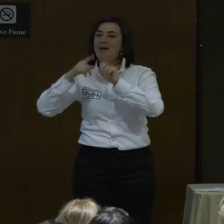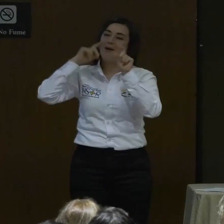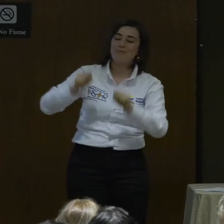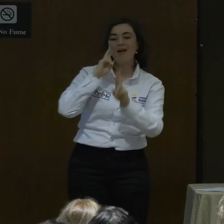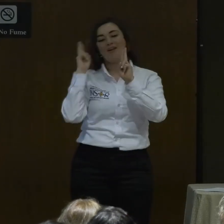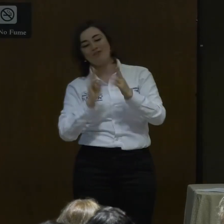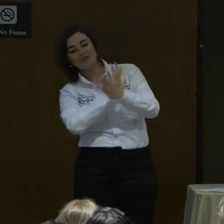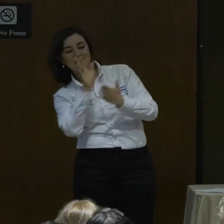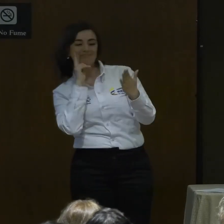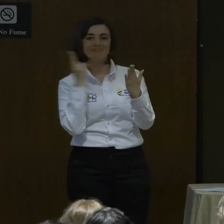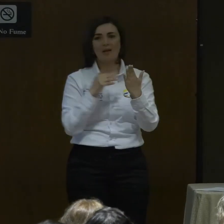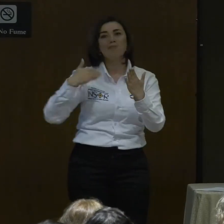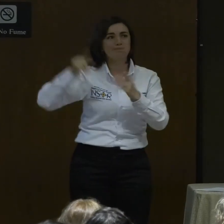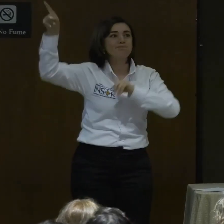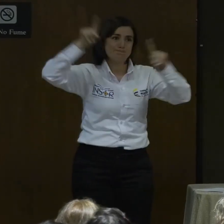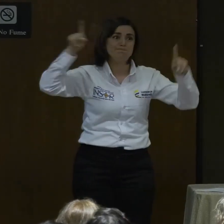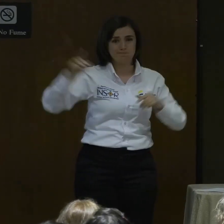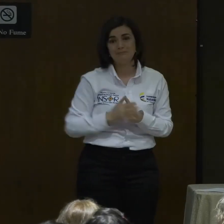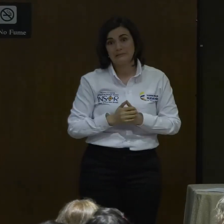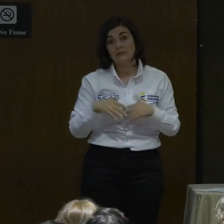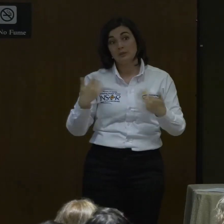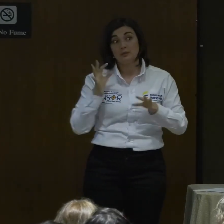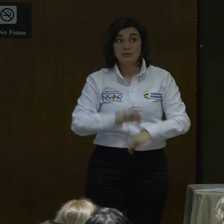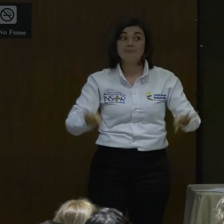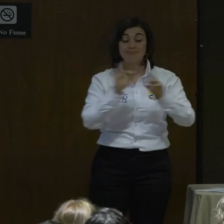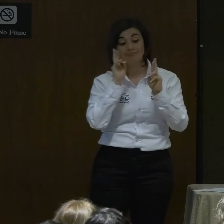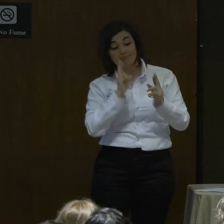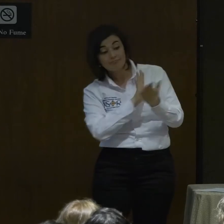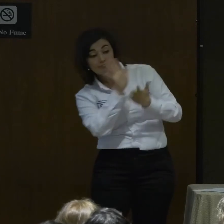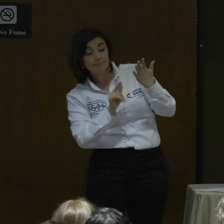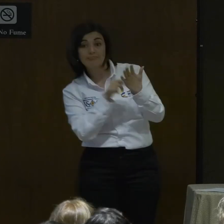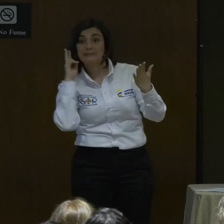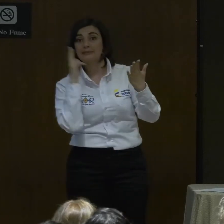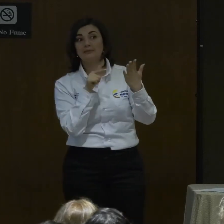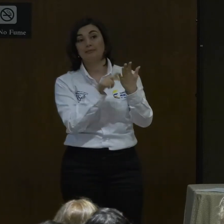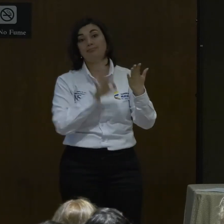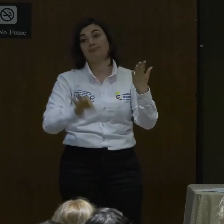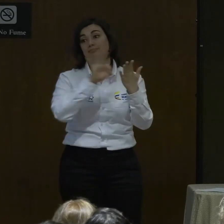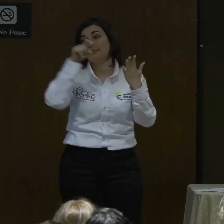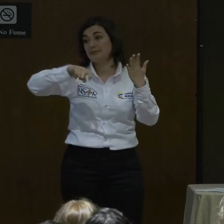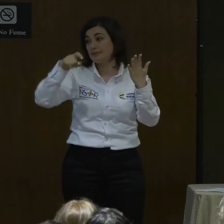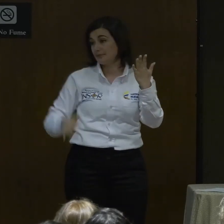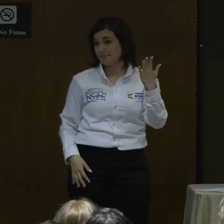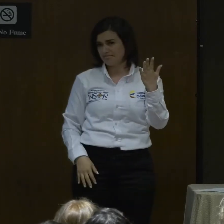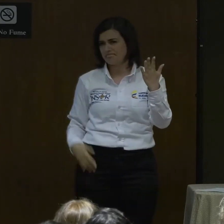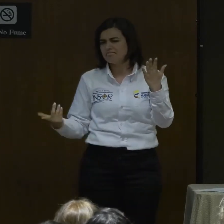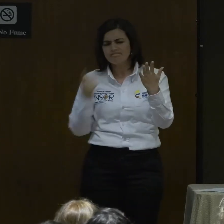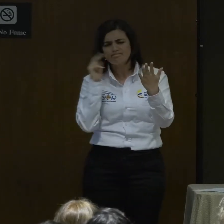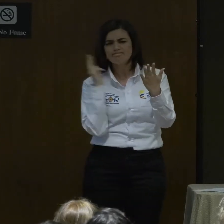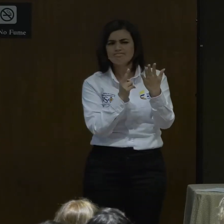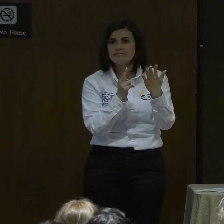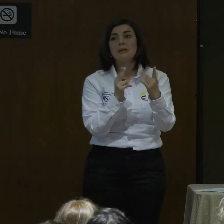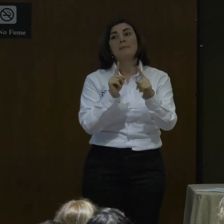tiene una importancia enorme en muchos ámbitos. El primero y el más importante es el tema del reconocimiento